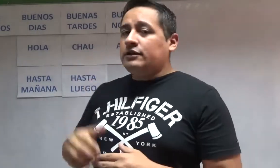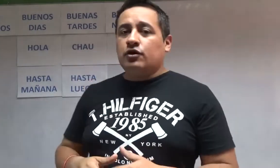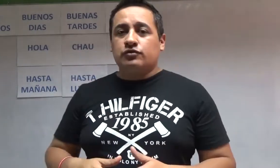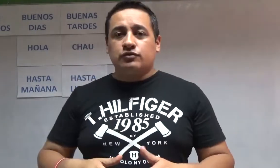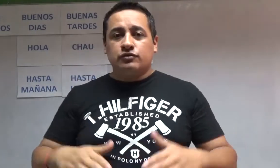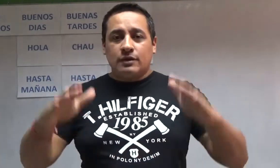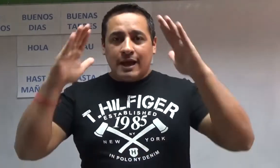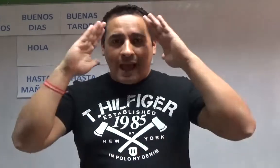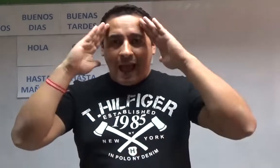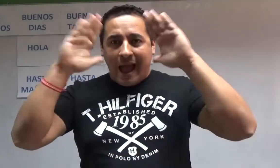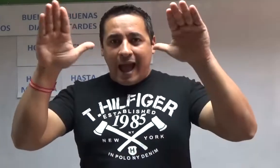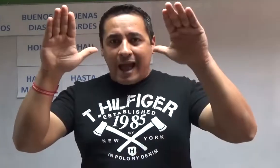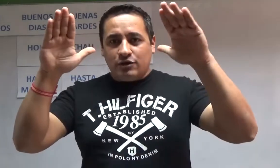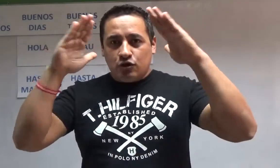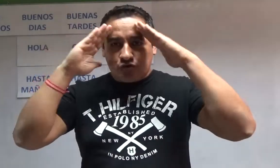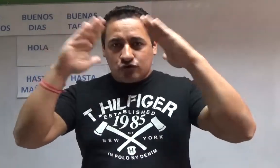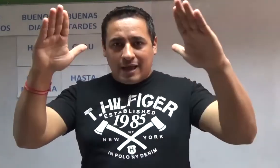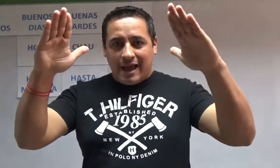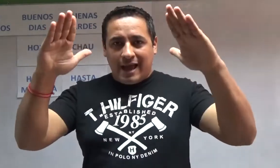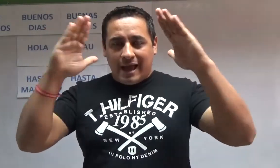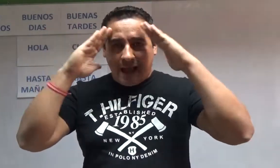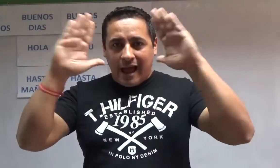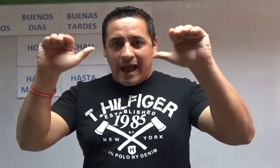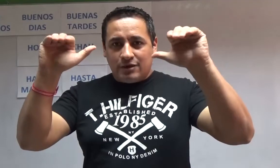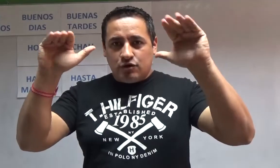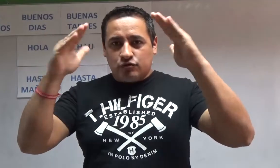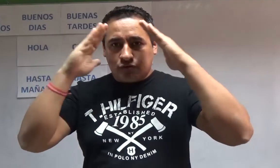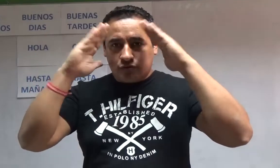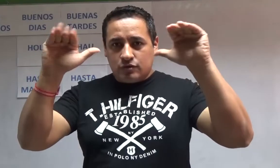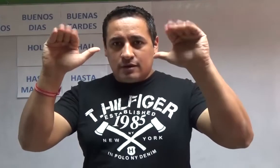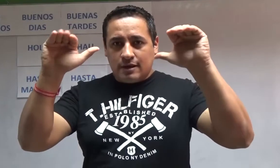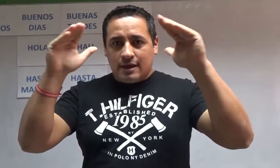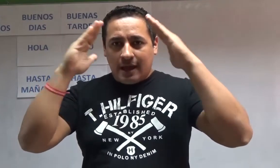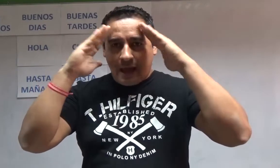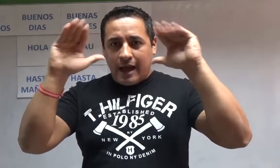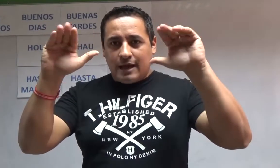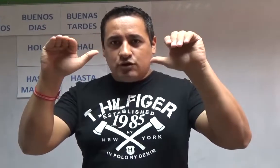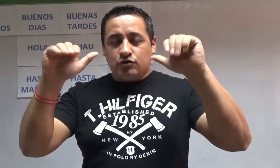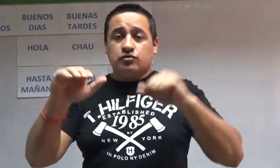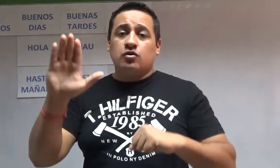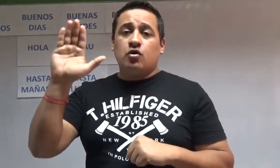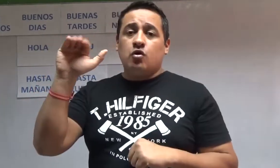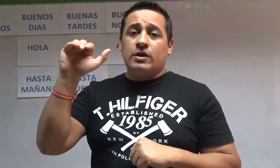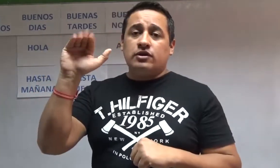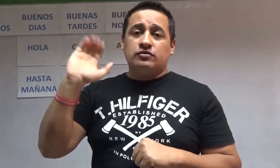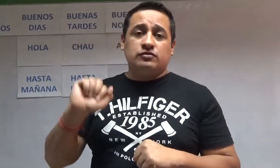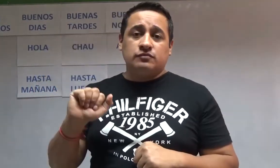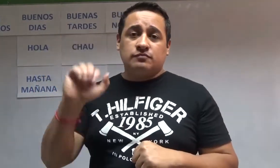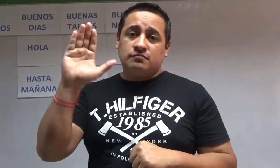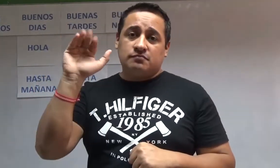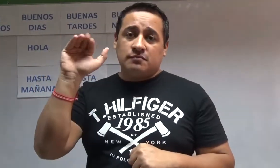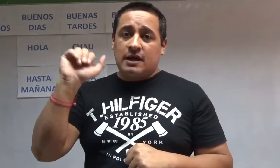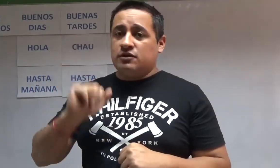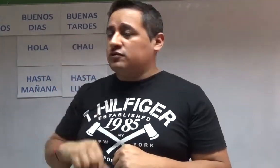Adiós. Adiós. Adiós. Adiós. O adiós. Adiós.